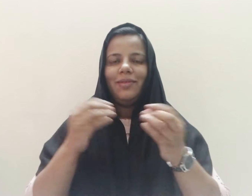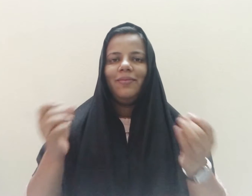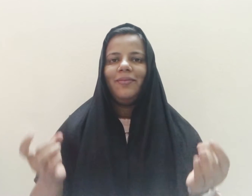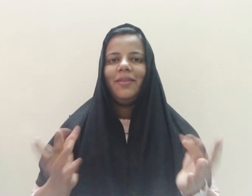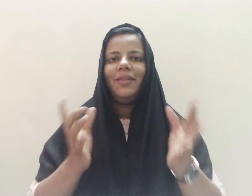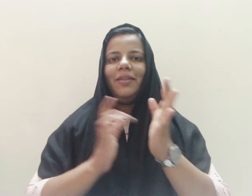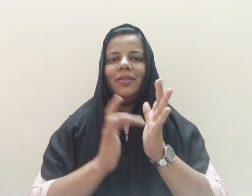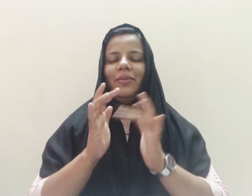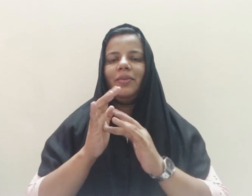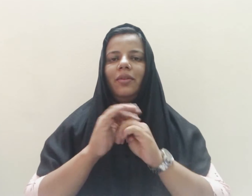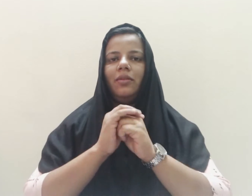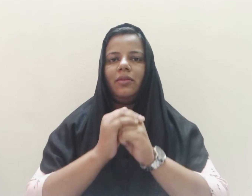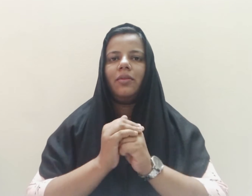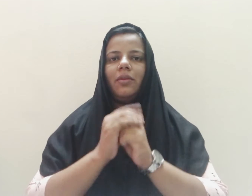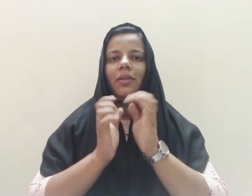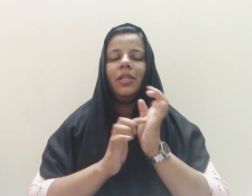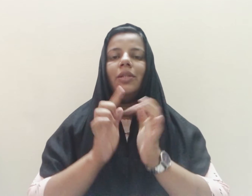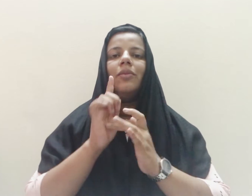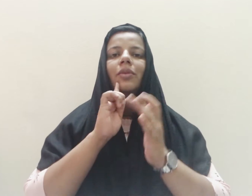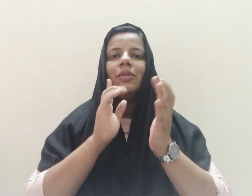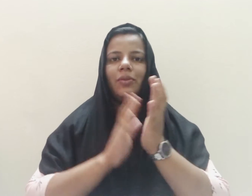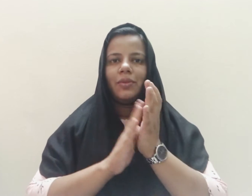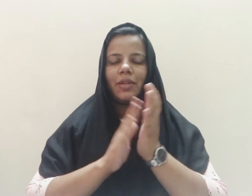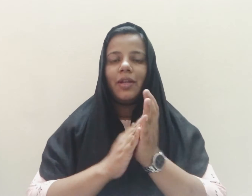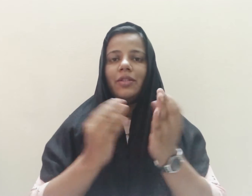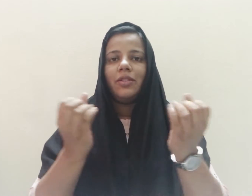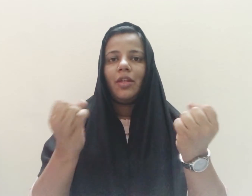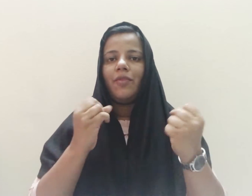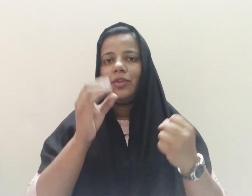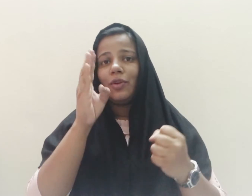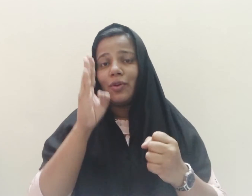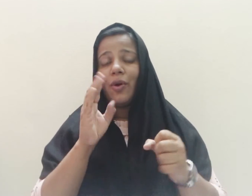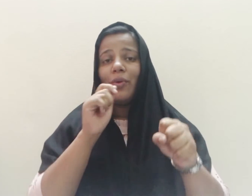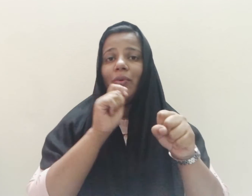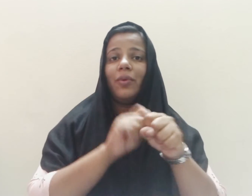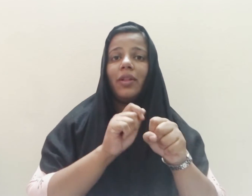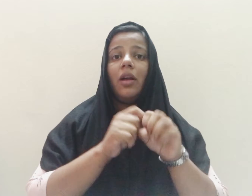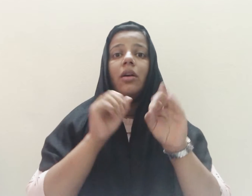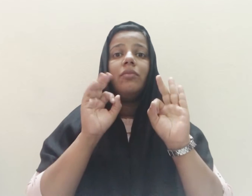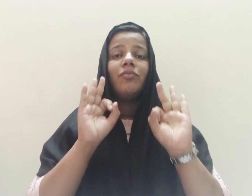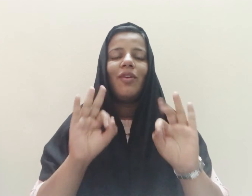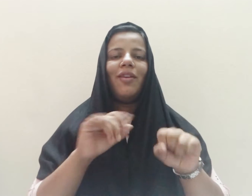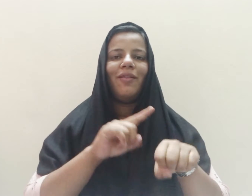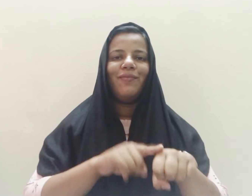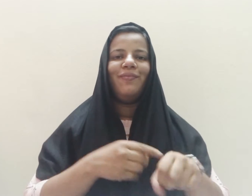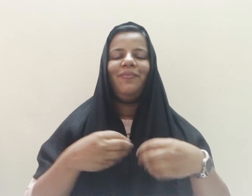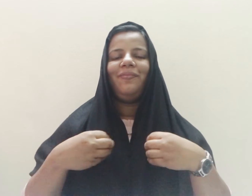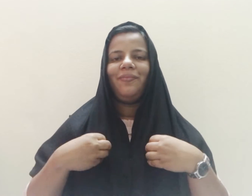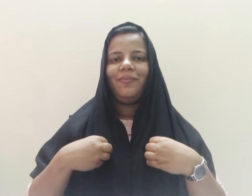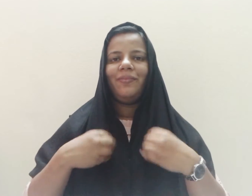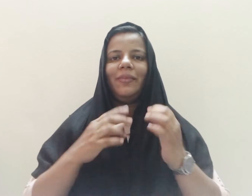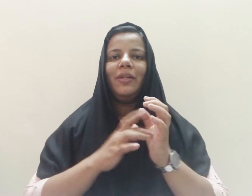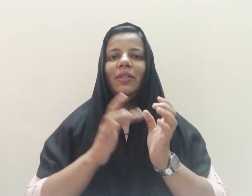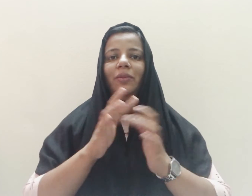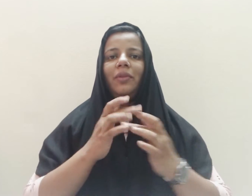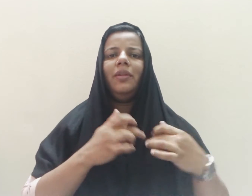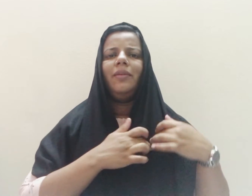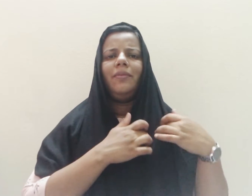പ്രഭാതത്തിൽ കർത്താവിനെ ആരാധിക്കുവാൻ, കർത്താവിനെ സ്തുതിക്കുവാൻ സർവശക്തനായ നമ്മുടെ പിതാവ് ഒരുക്കി തന്നിരിക്കുന്ന നല്ല സമയത്തിനായിട്ട് നമുക്ക് നന്ദി നിറഞ്ഞ